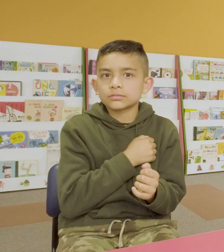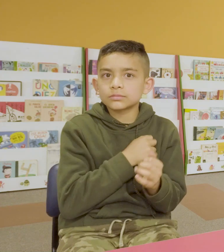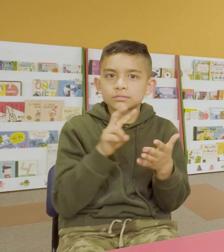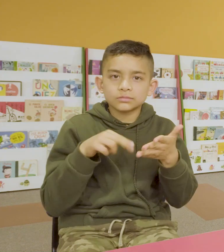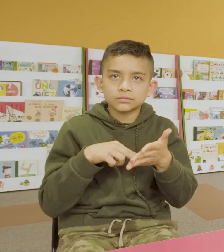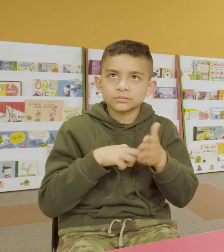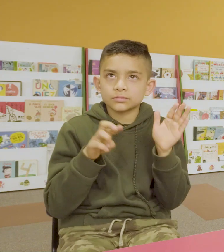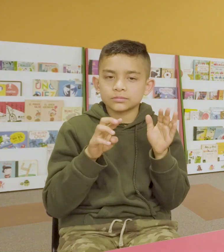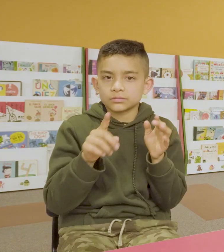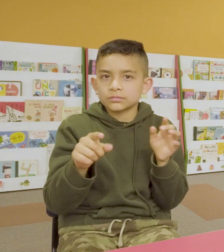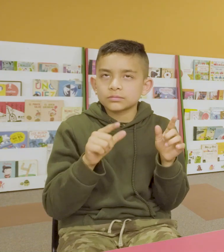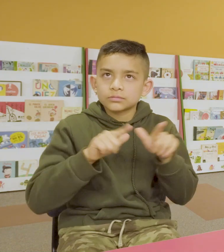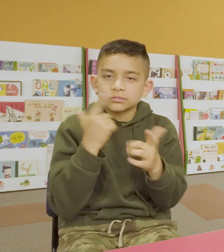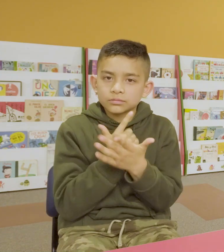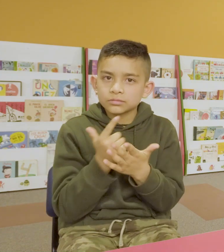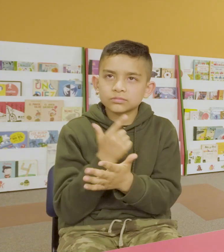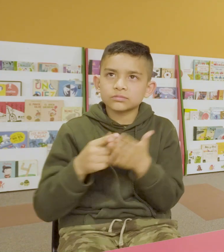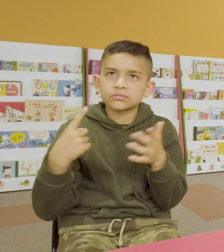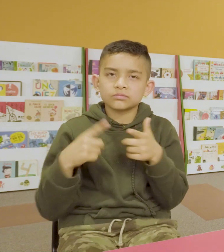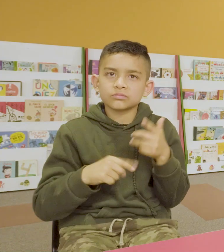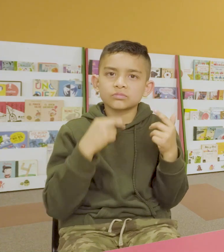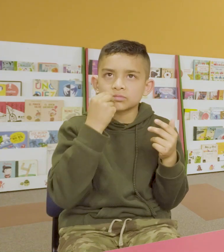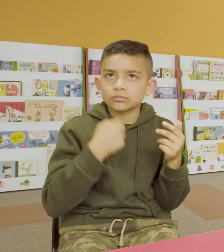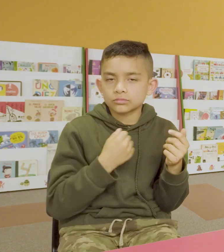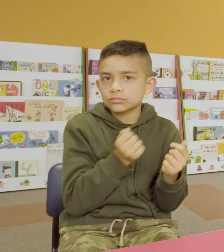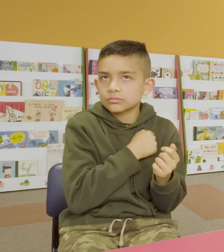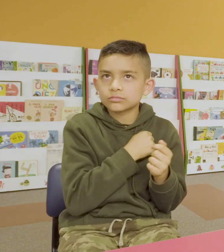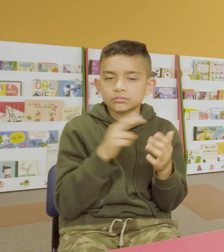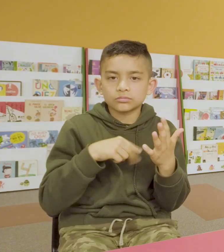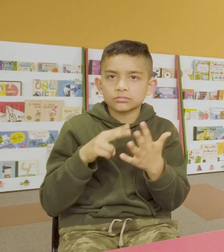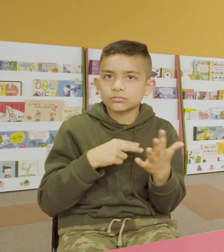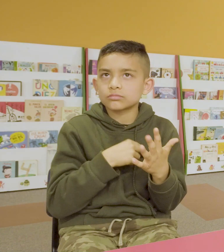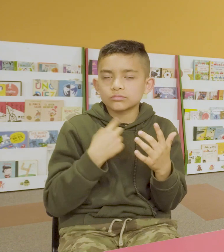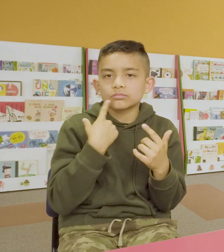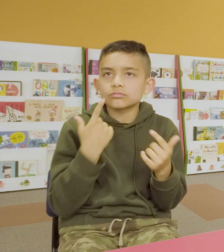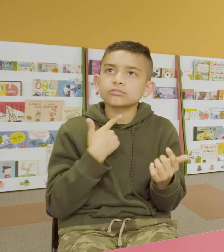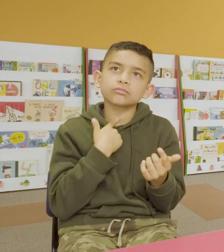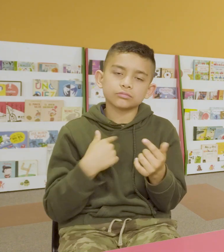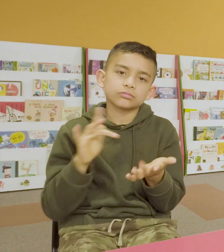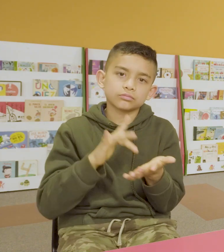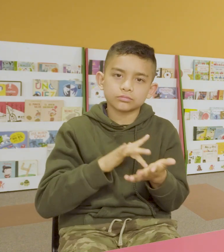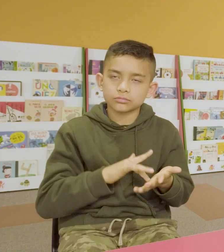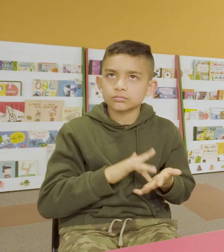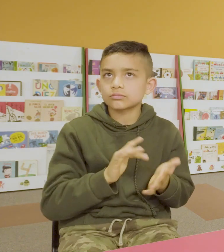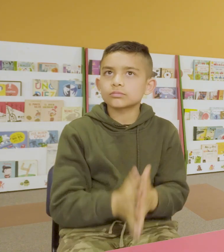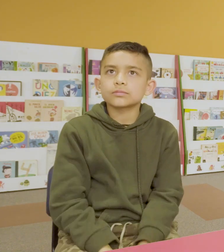Me gusta porque me gusta mucho leer, acá tengo muchos libros y eso a mí me apasiona, me gusta mucho leer y venir acá a